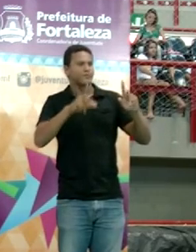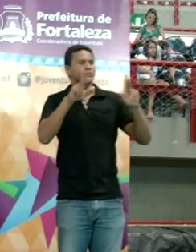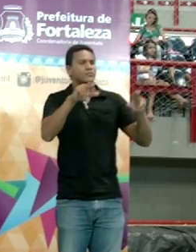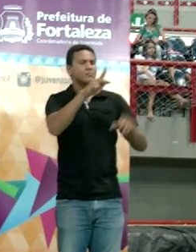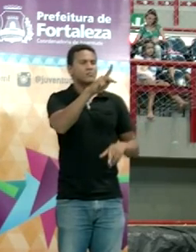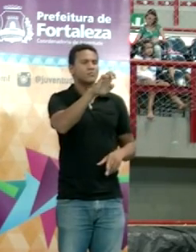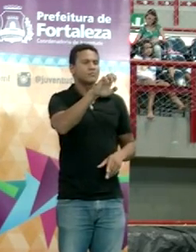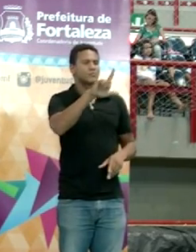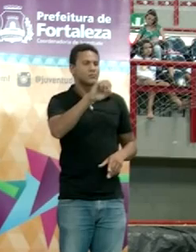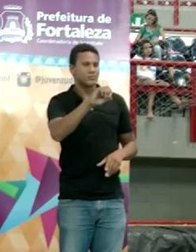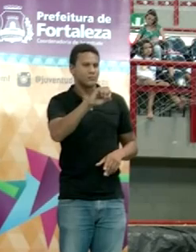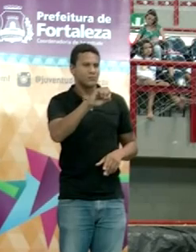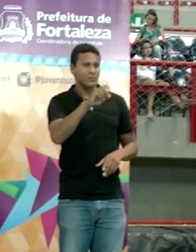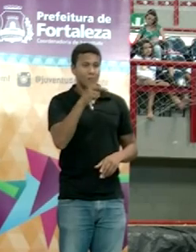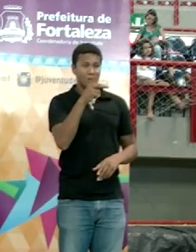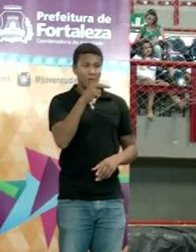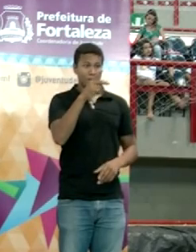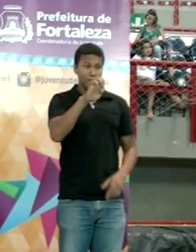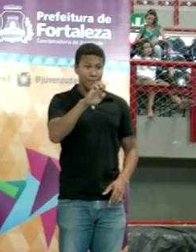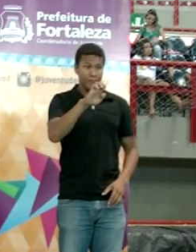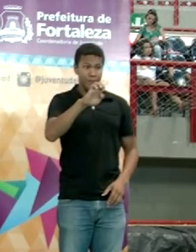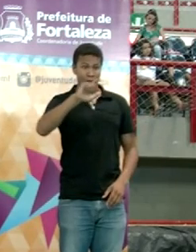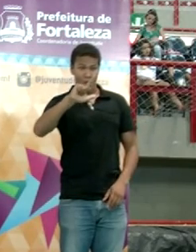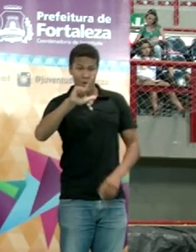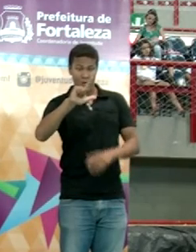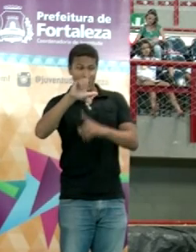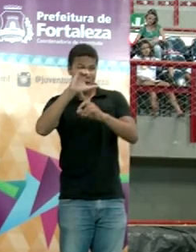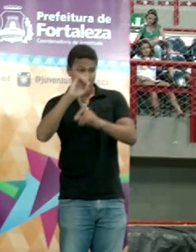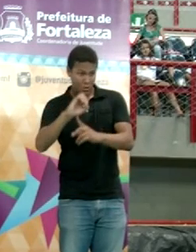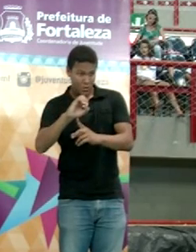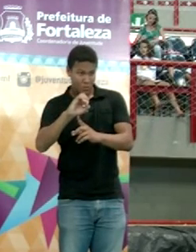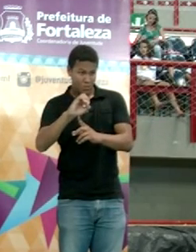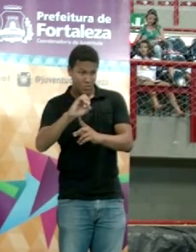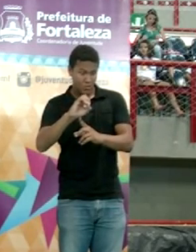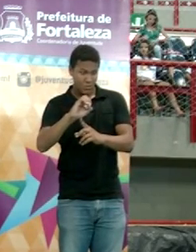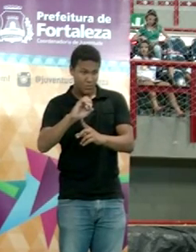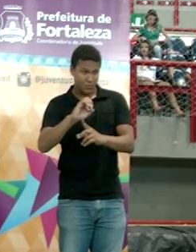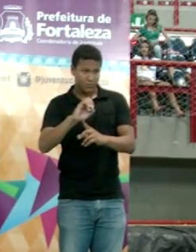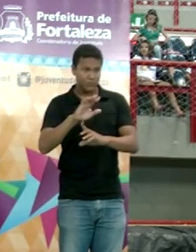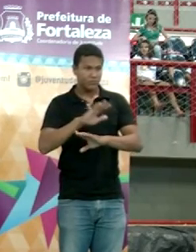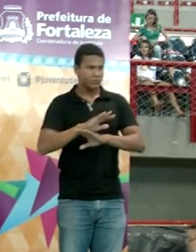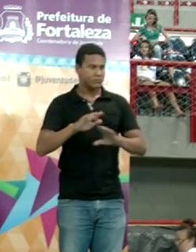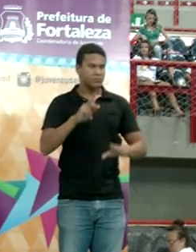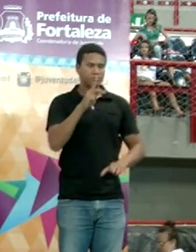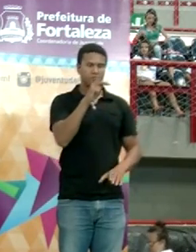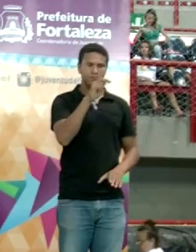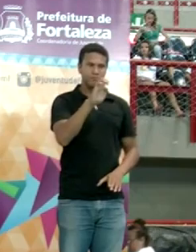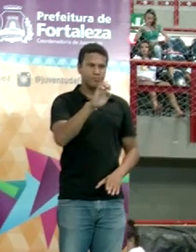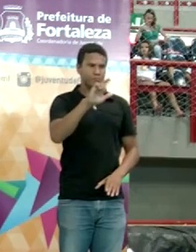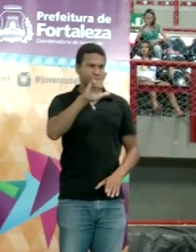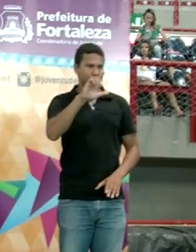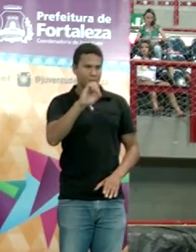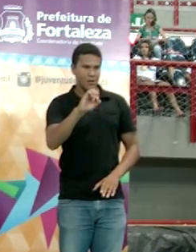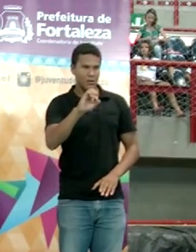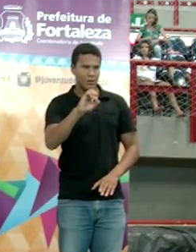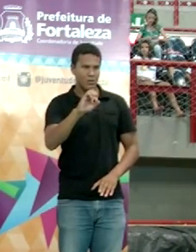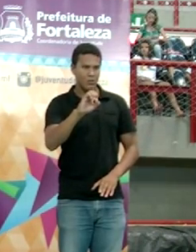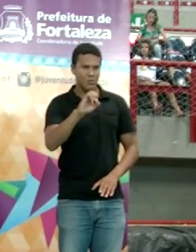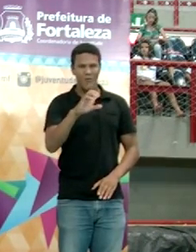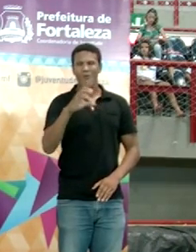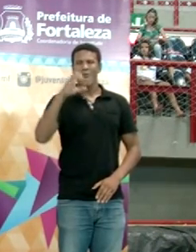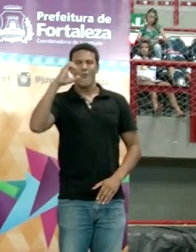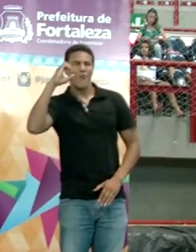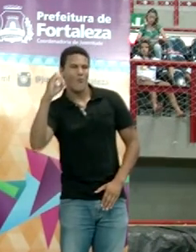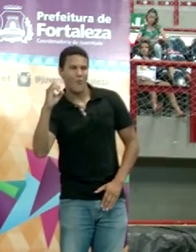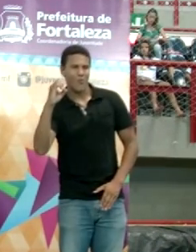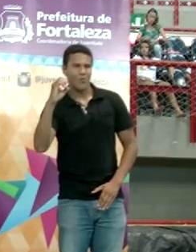Pelo é pé mais ó. O lugar pelo qual, não é pelo